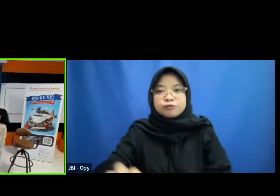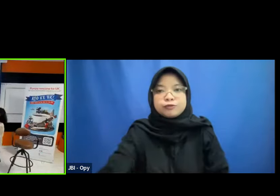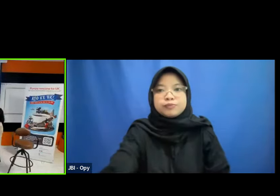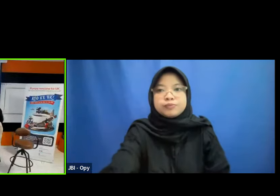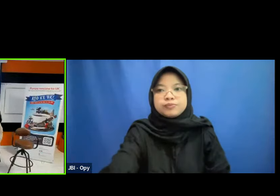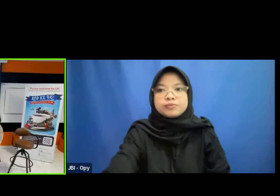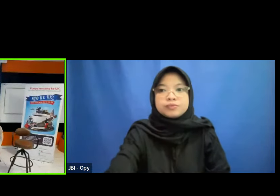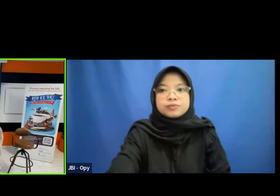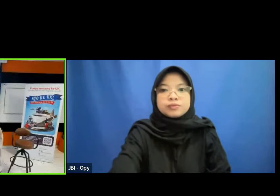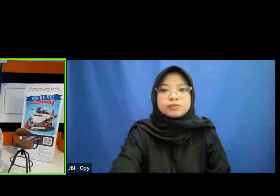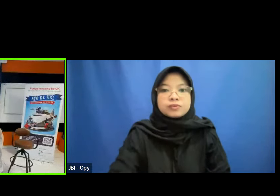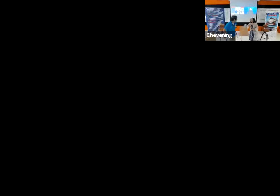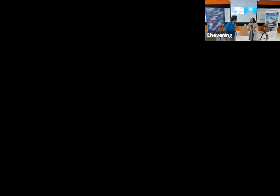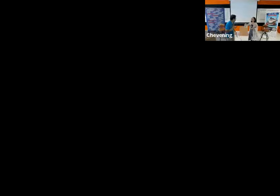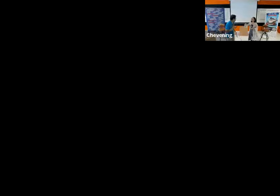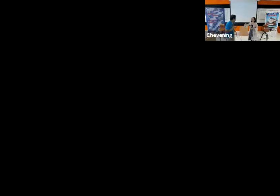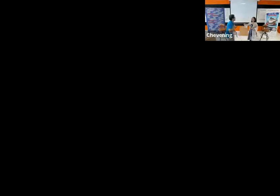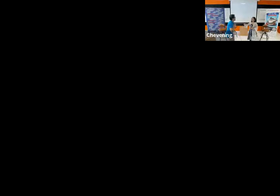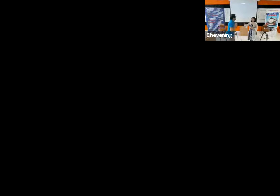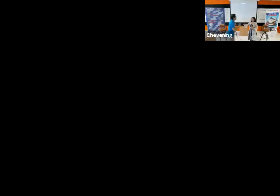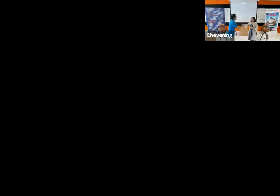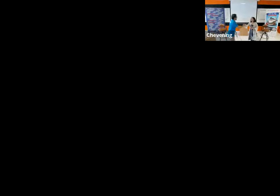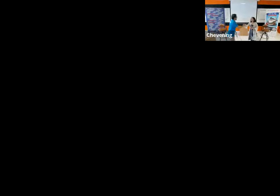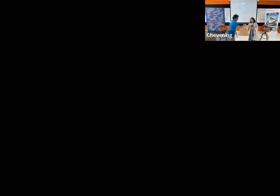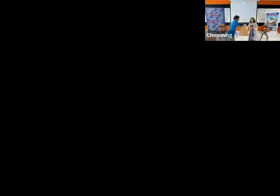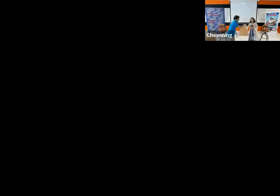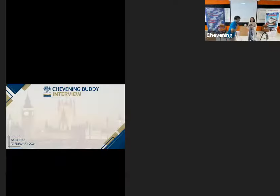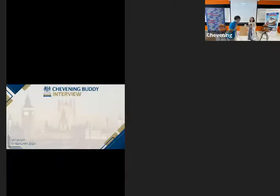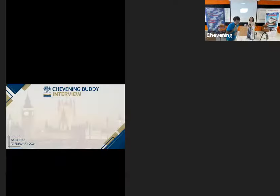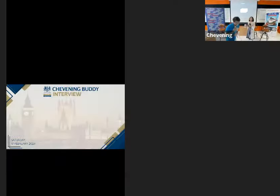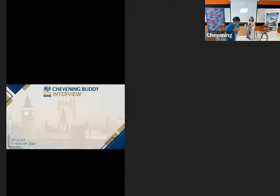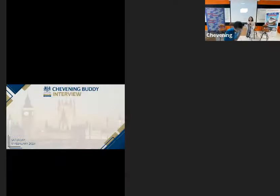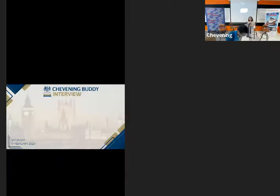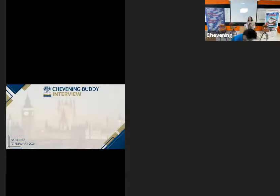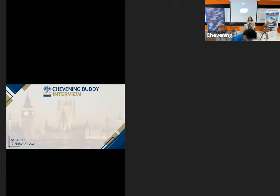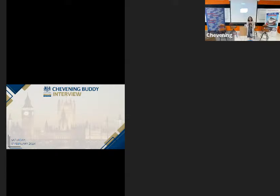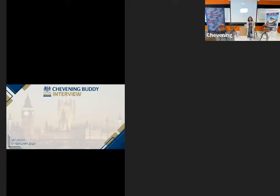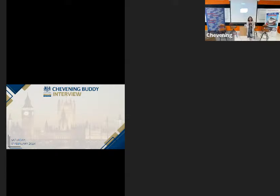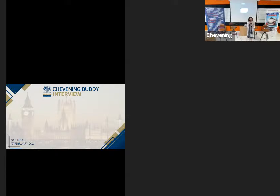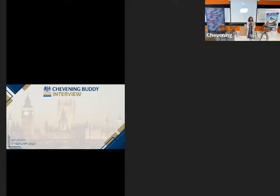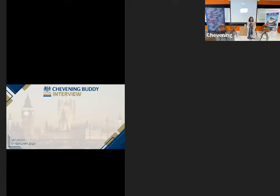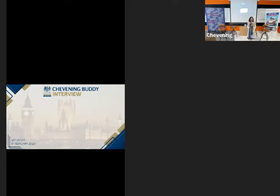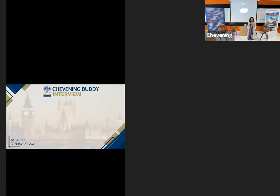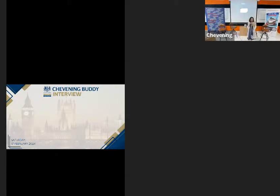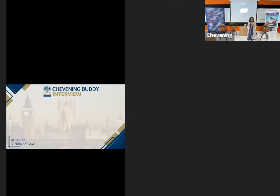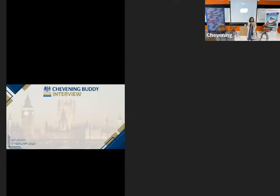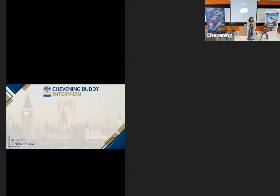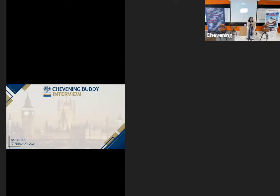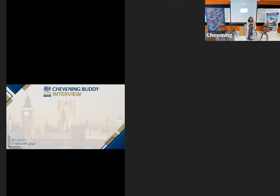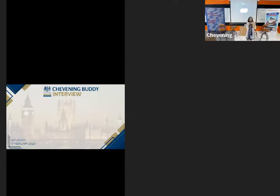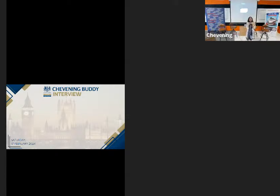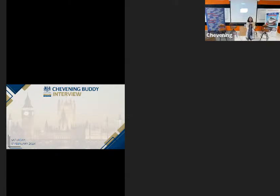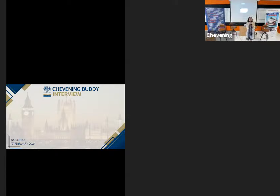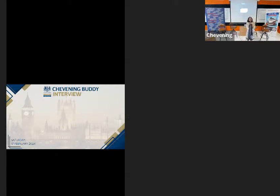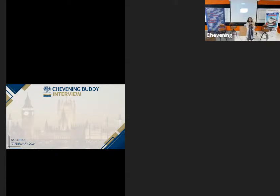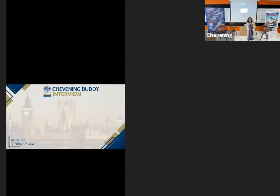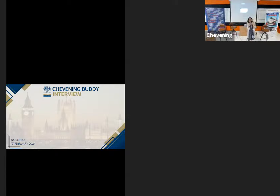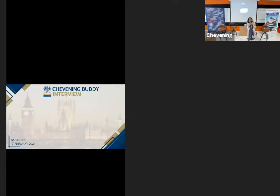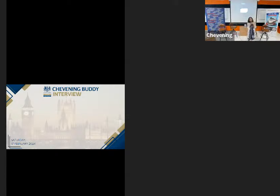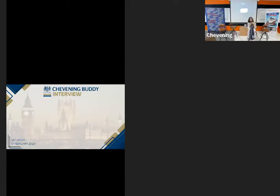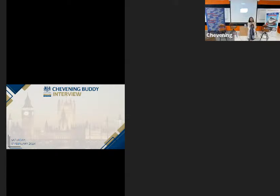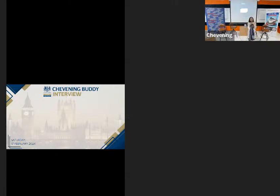wabarakatuh Punten Mas Oh iya lupa Makasih Oke makasih banyak Mas